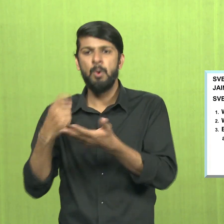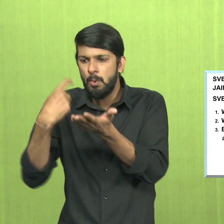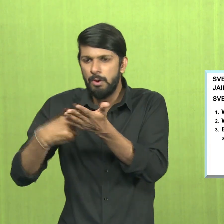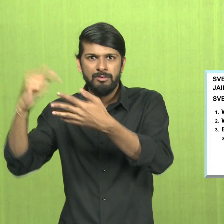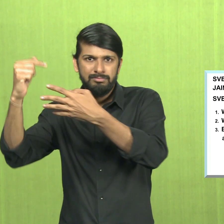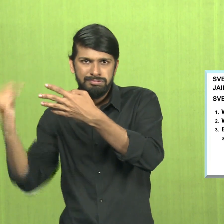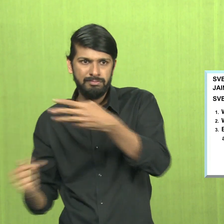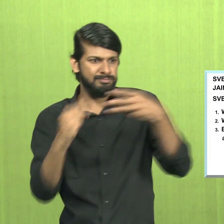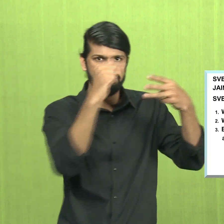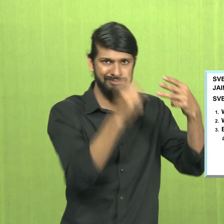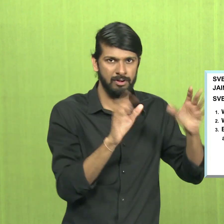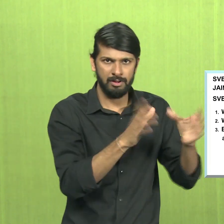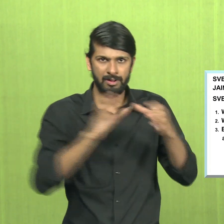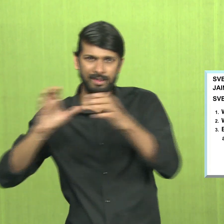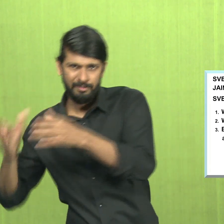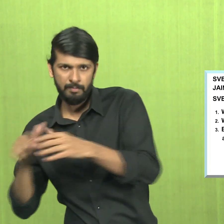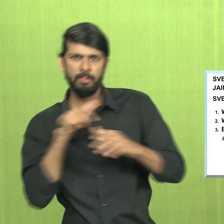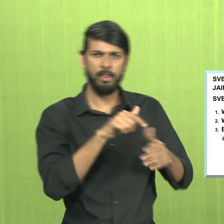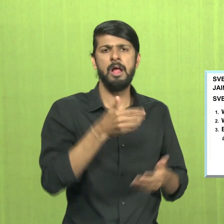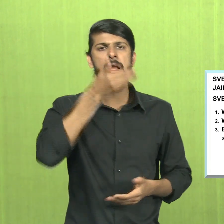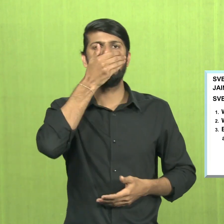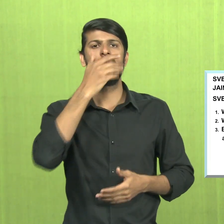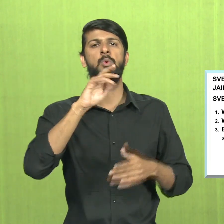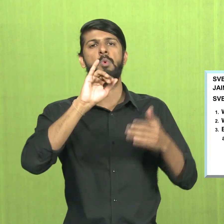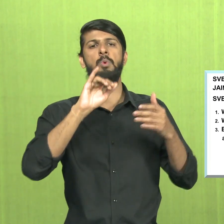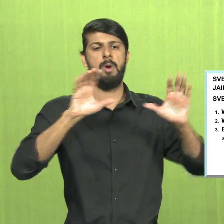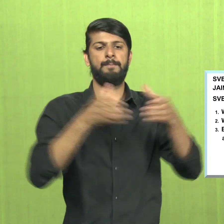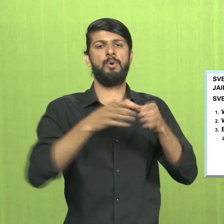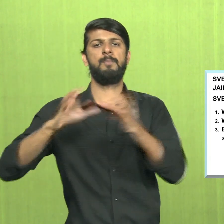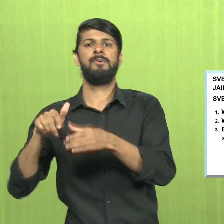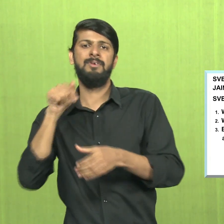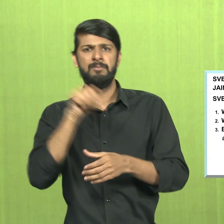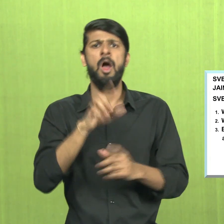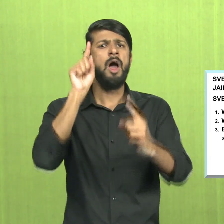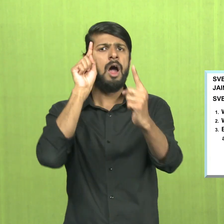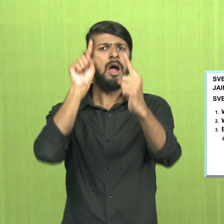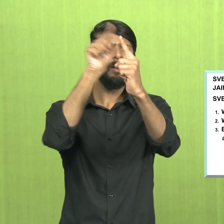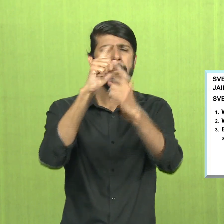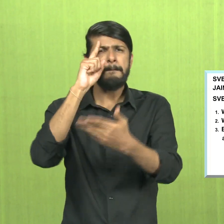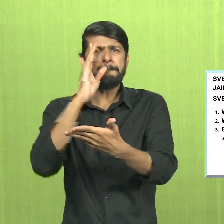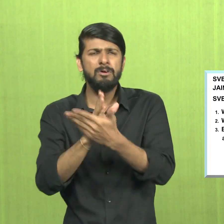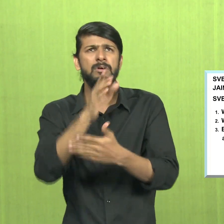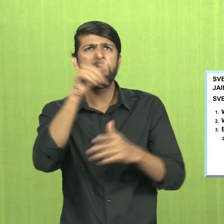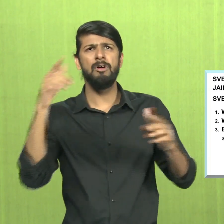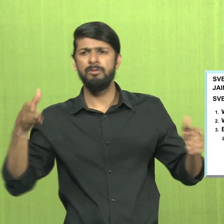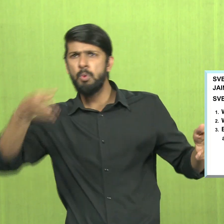जिस ग्रुप कंसिस्टिंग ओनली आफ मेल्स 20010 टू मेजर सेक्ट्स आफ जैनिज्म